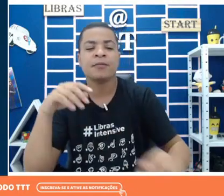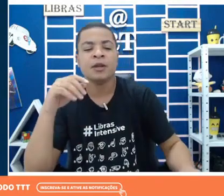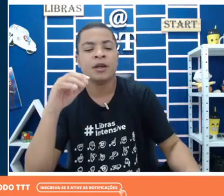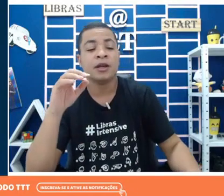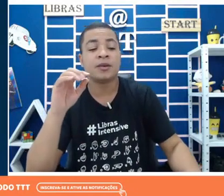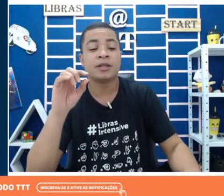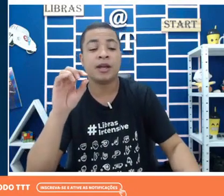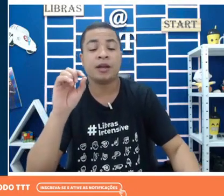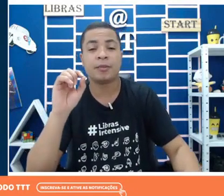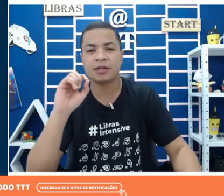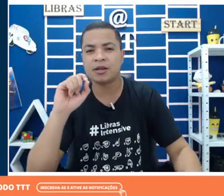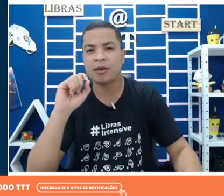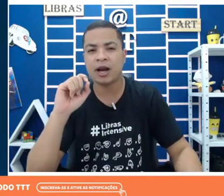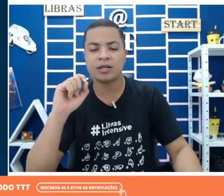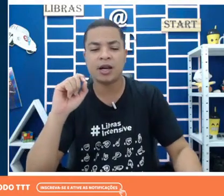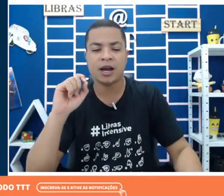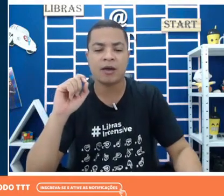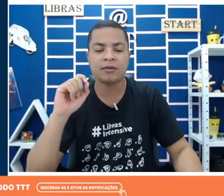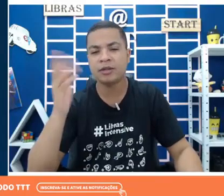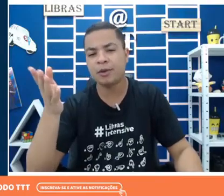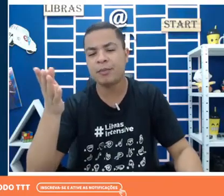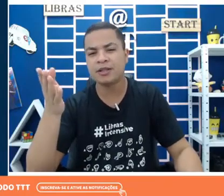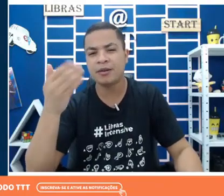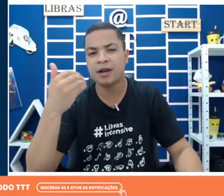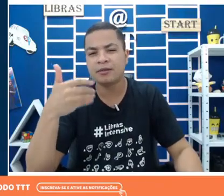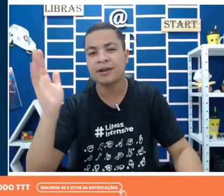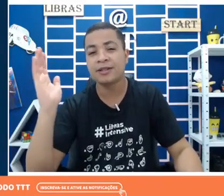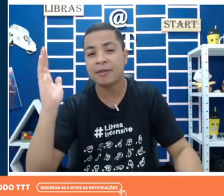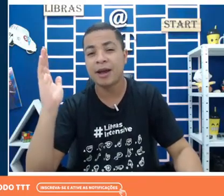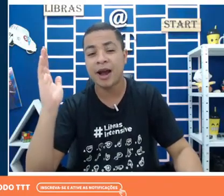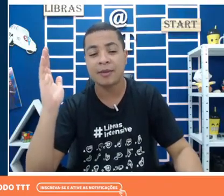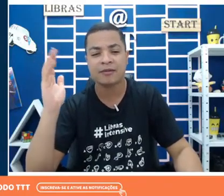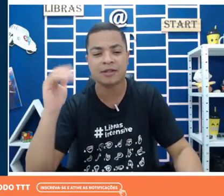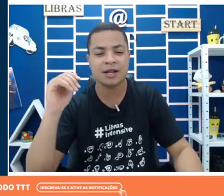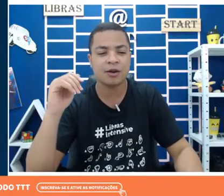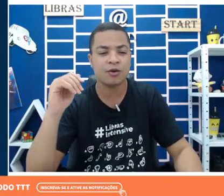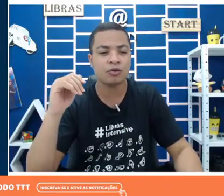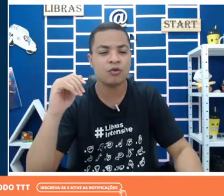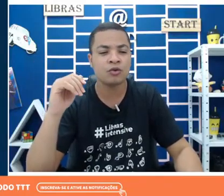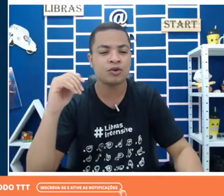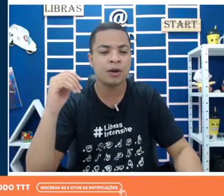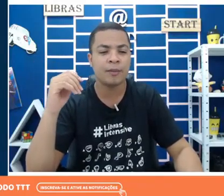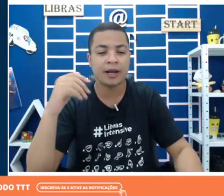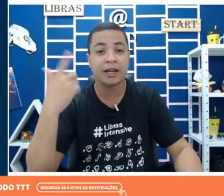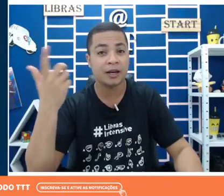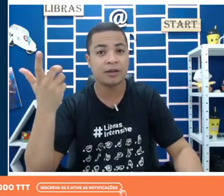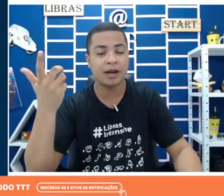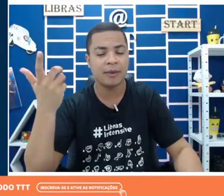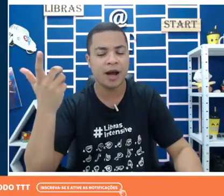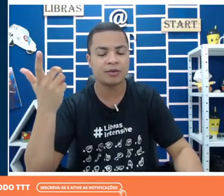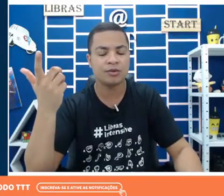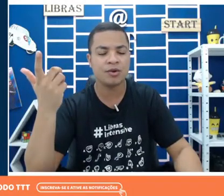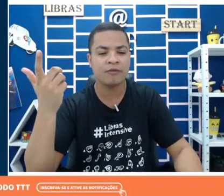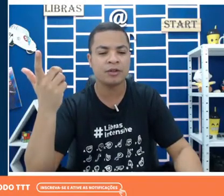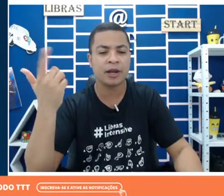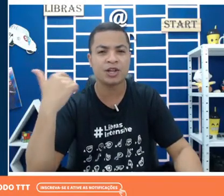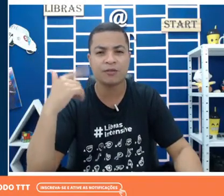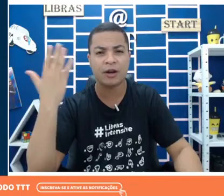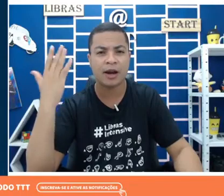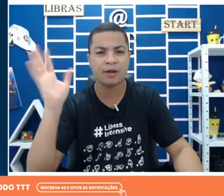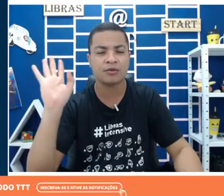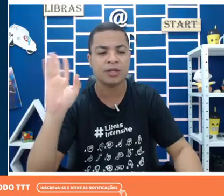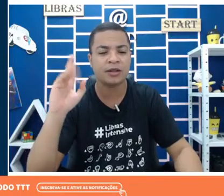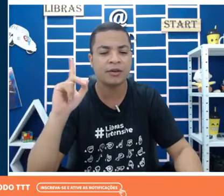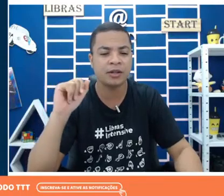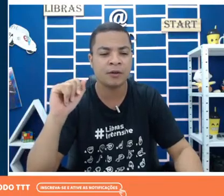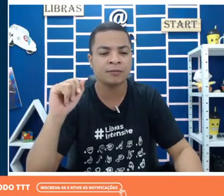classificadores. Então, assim, depois vocês dão uma olhadinha lá na aula. Depois não, né? Vai ser liberado aí pra vocês ao longo do curso. Pra quem ainda não tá liberado dos novos. Pra quem já